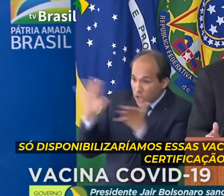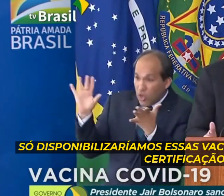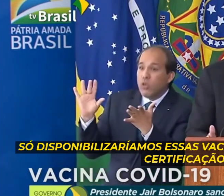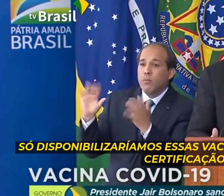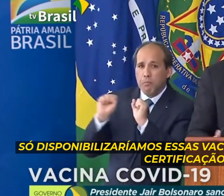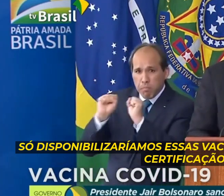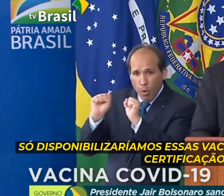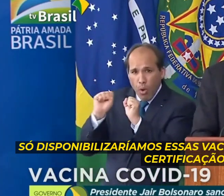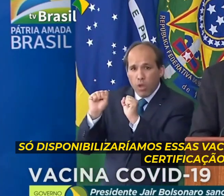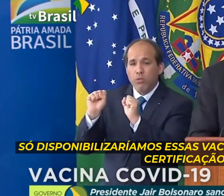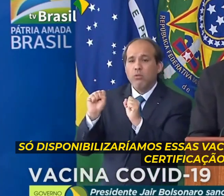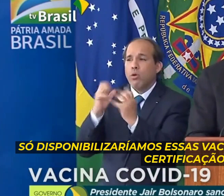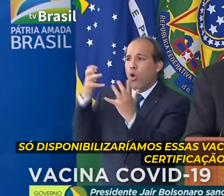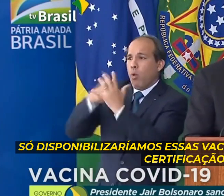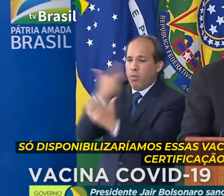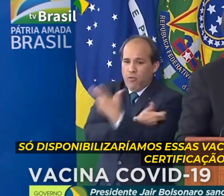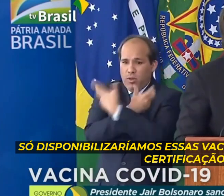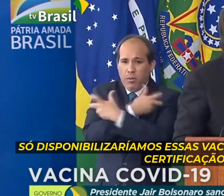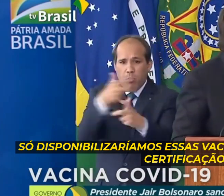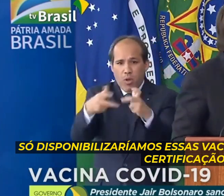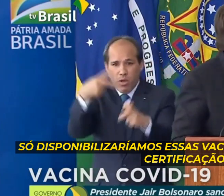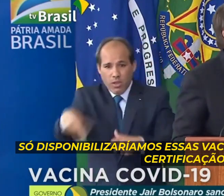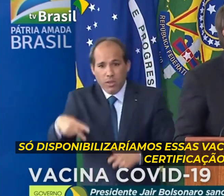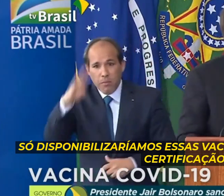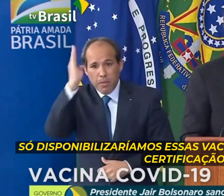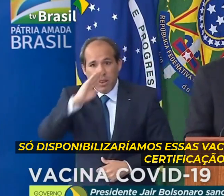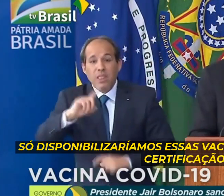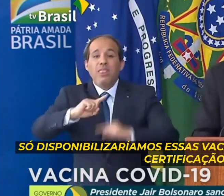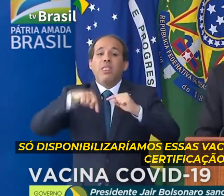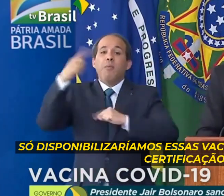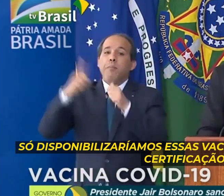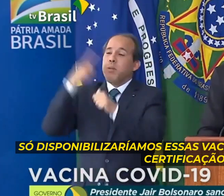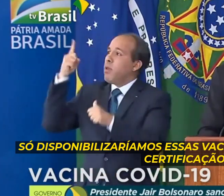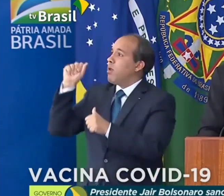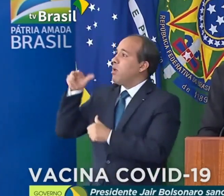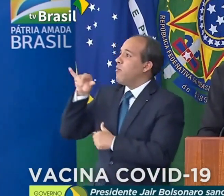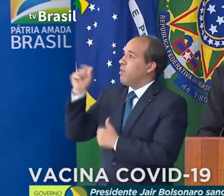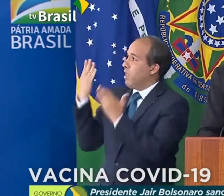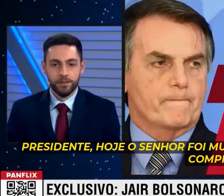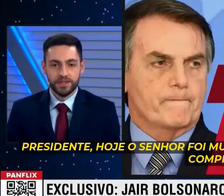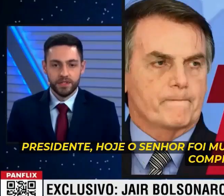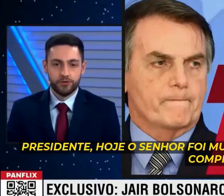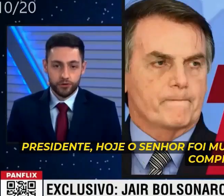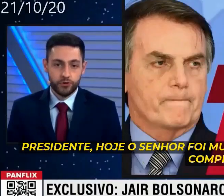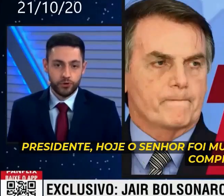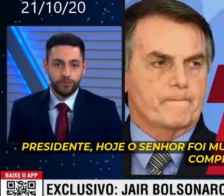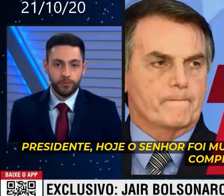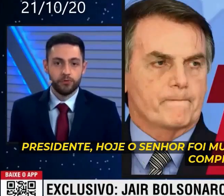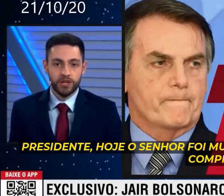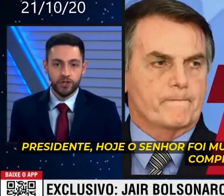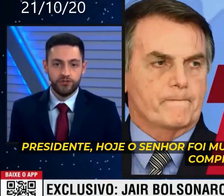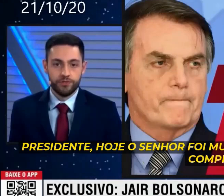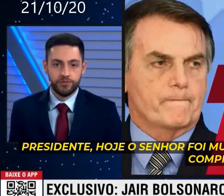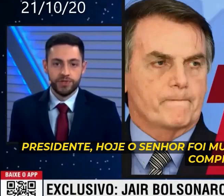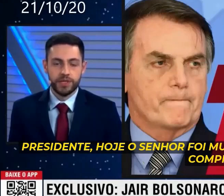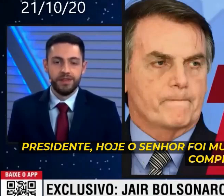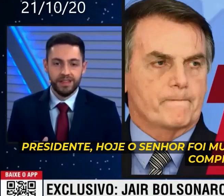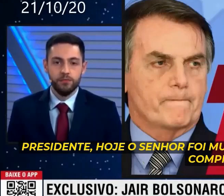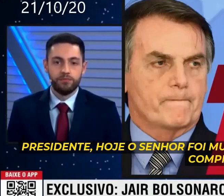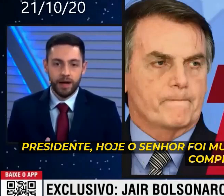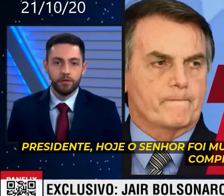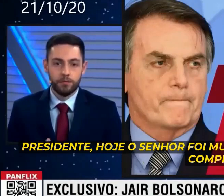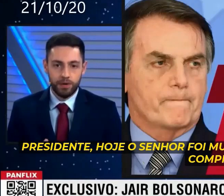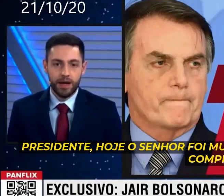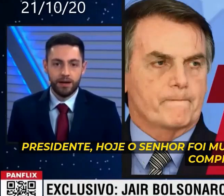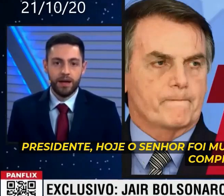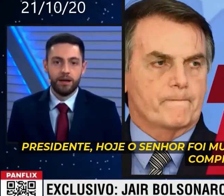disponibilizaríamos essas vacinas aos brasileiros depois da certificação da Anvisa. Presidente, hoje o senhor foi muito taxativo, disse que não